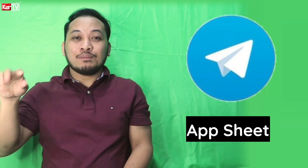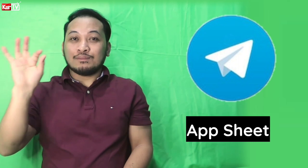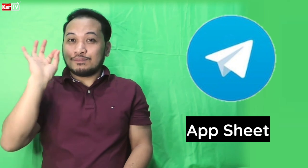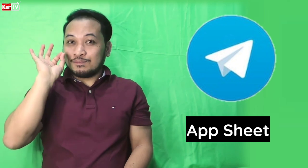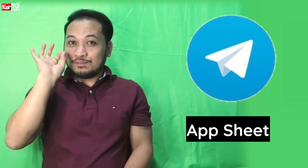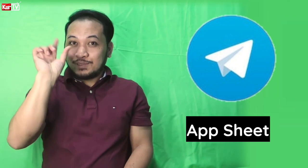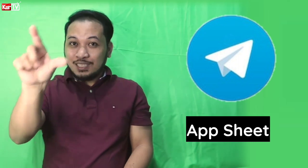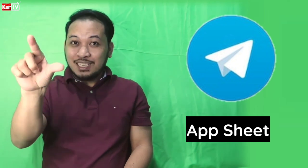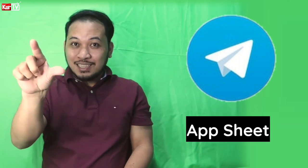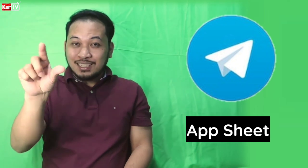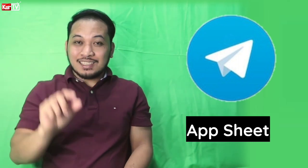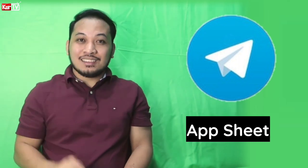App sheet.